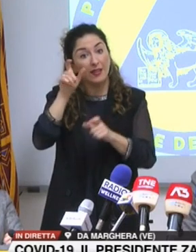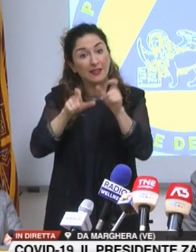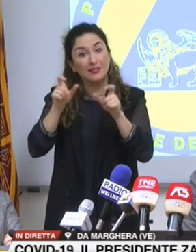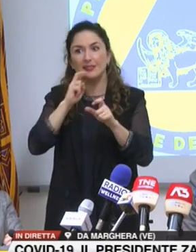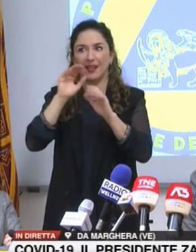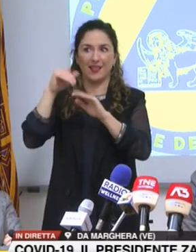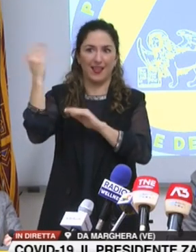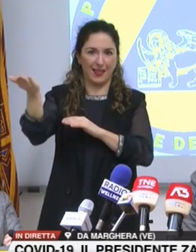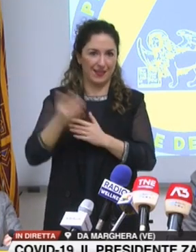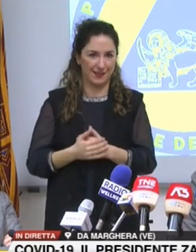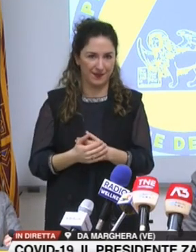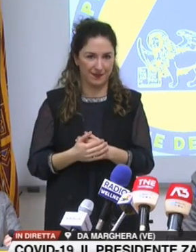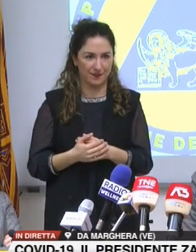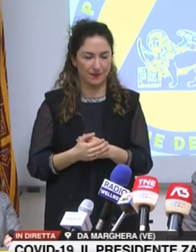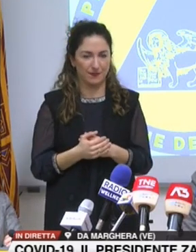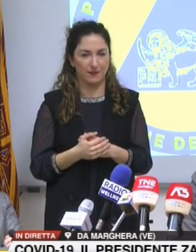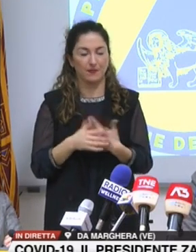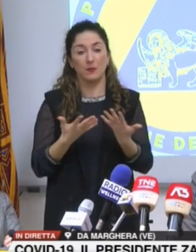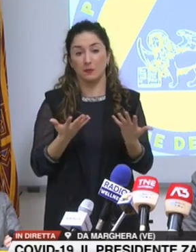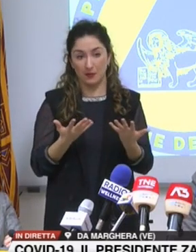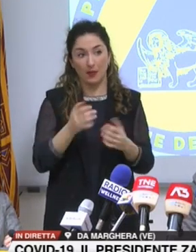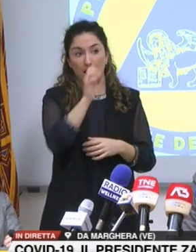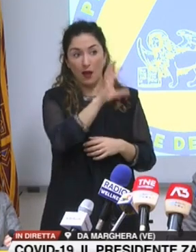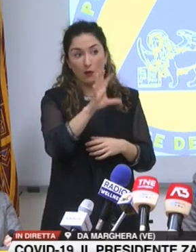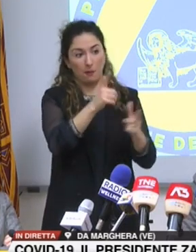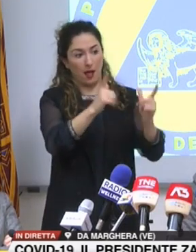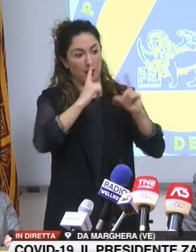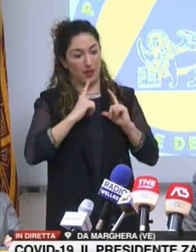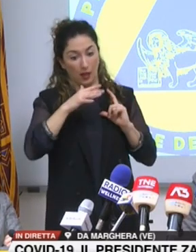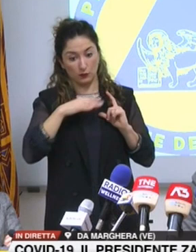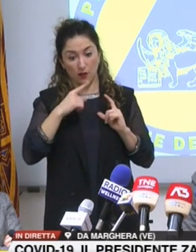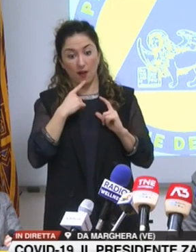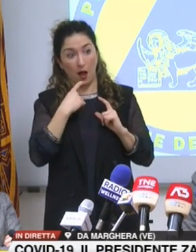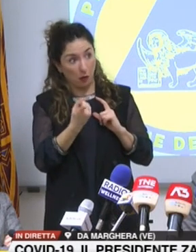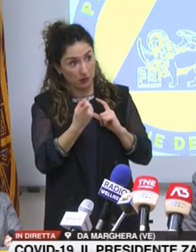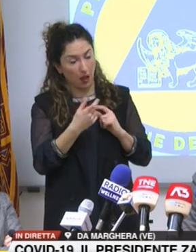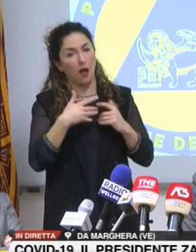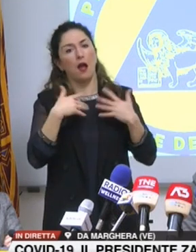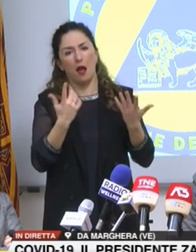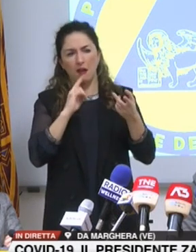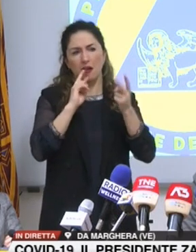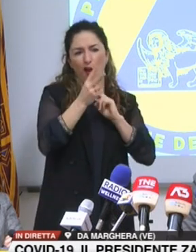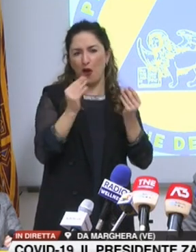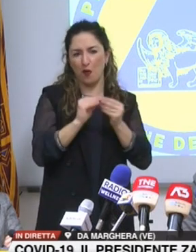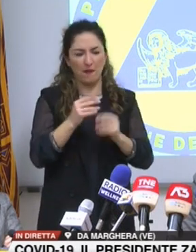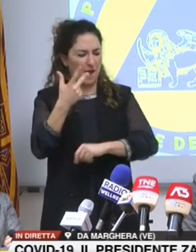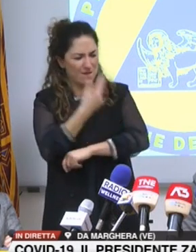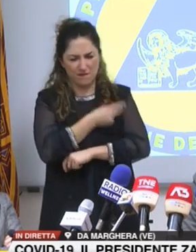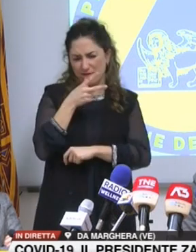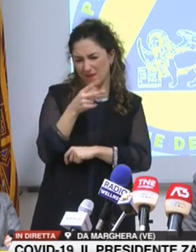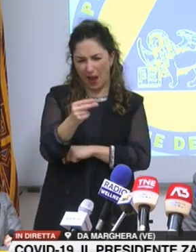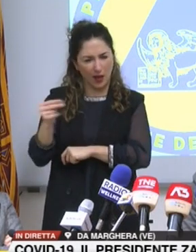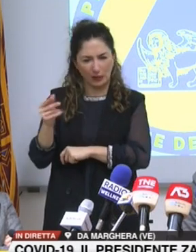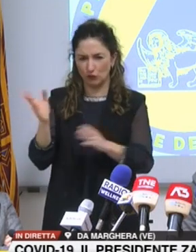stranieri. Allora all'Europa che ci mette in zona rossa, noi rispondiamo con le vaccinazioni e con il fatto